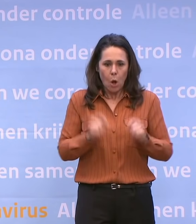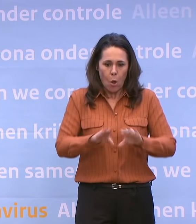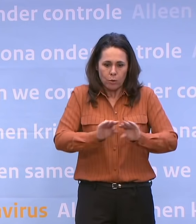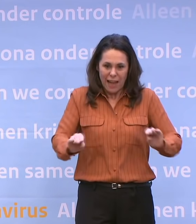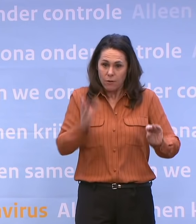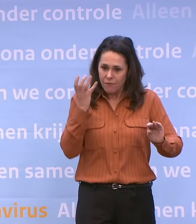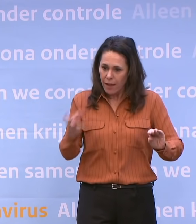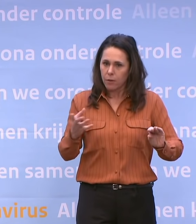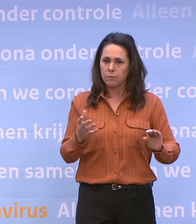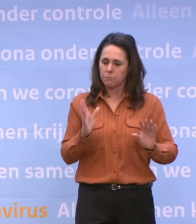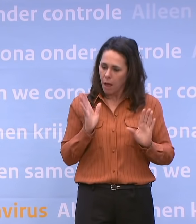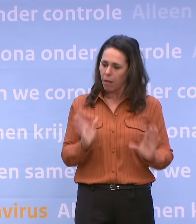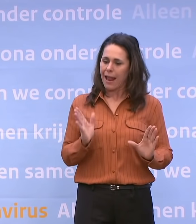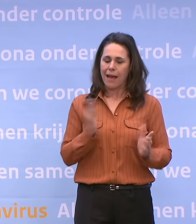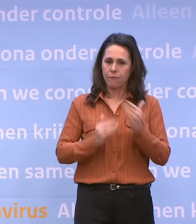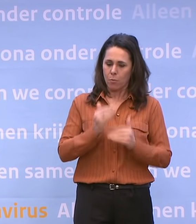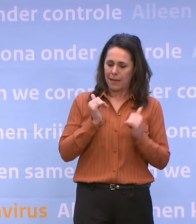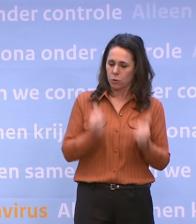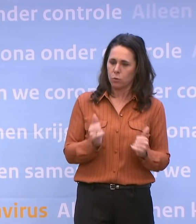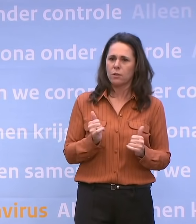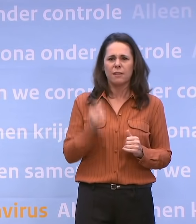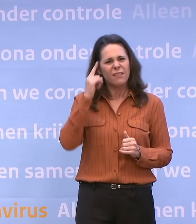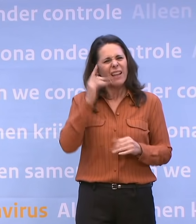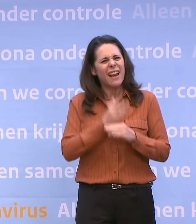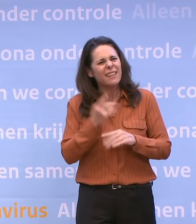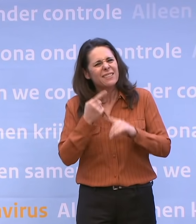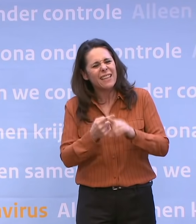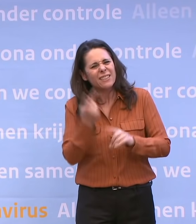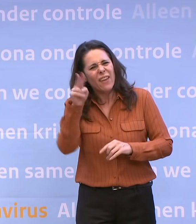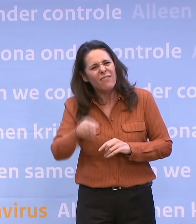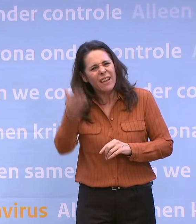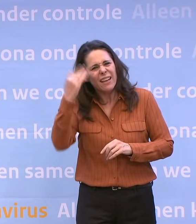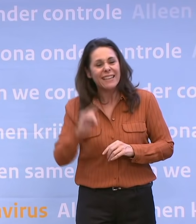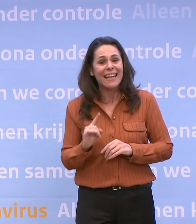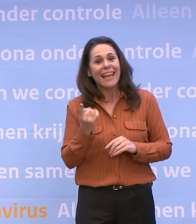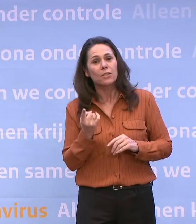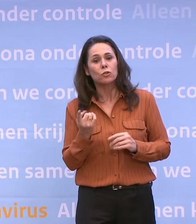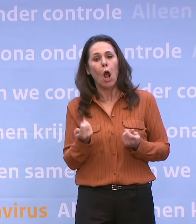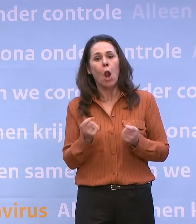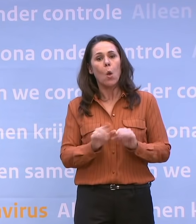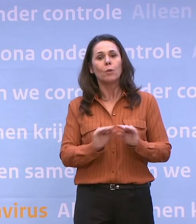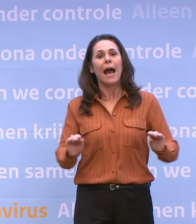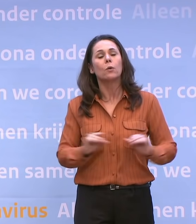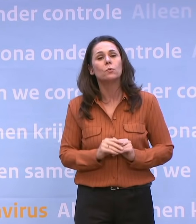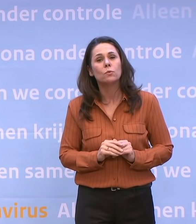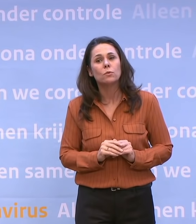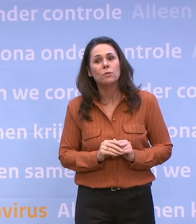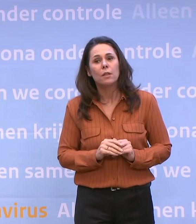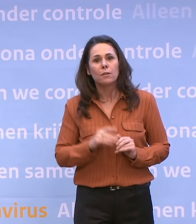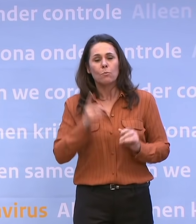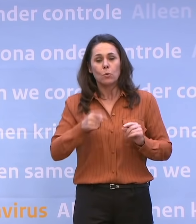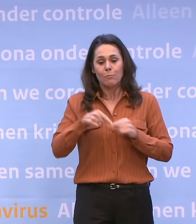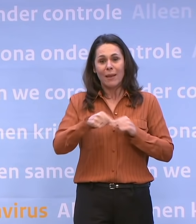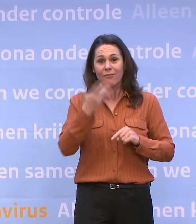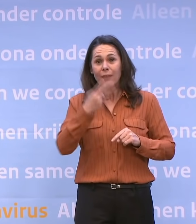Heeft u alles dan paraat? Want de laatste keer, zeg maar 2 weken terug, toen we de eerste lockdown hadden, toen moesten in 25 minuten alle kroegen